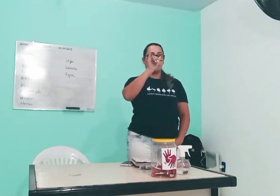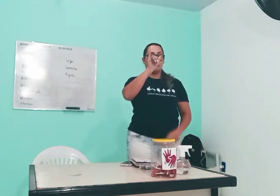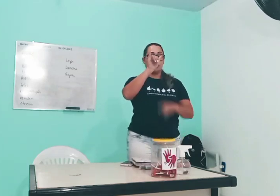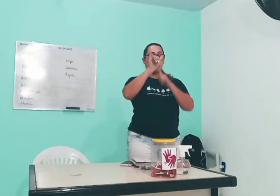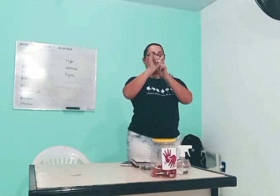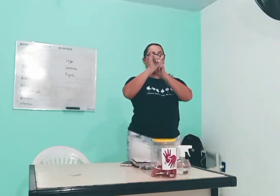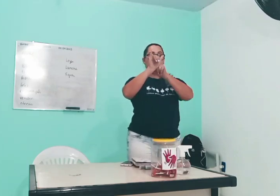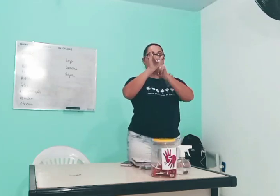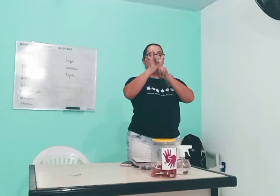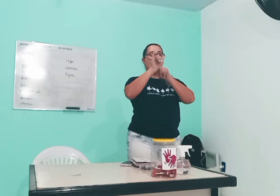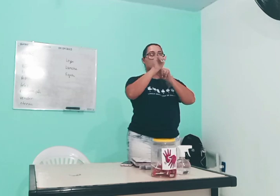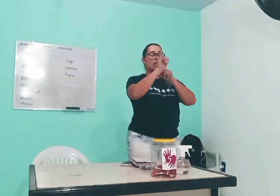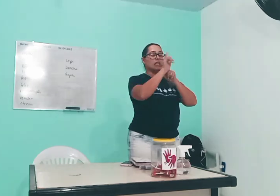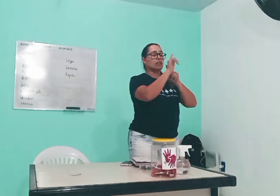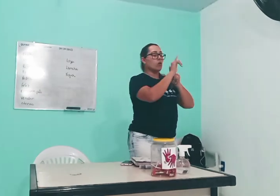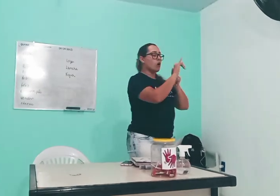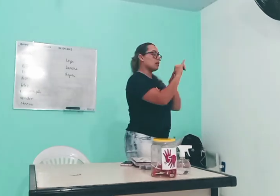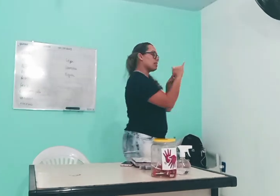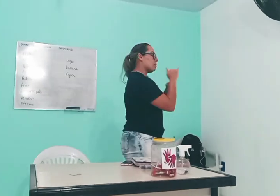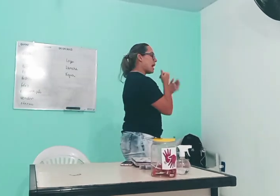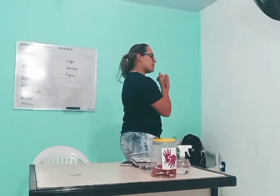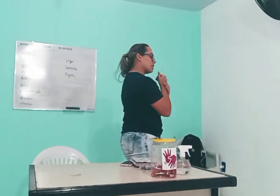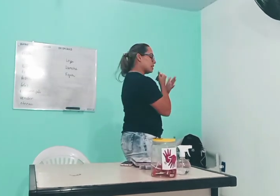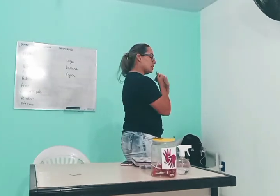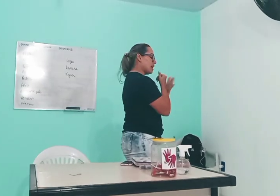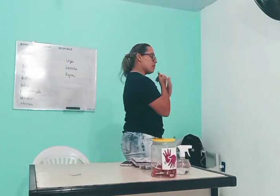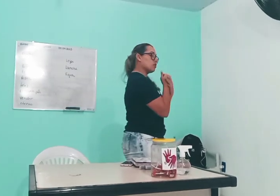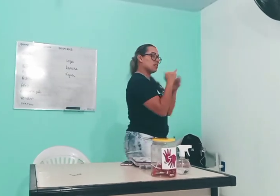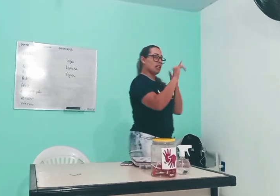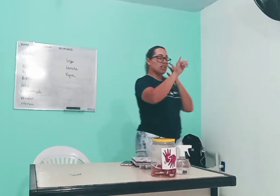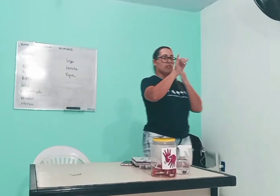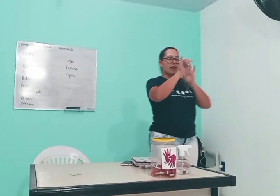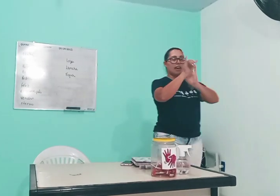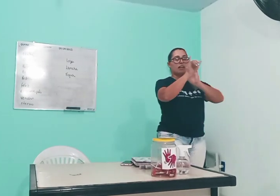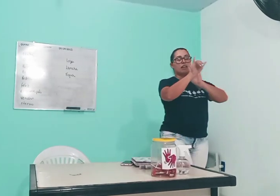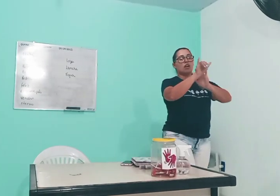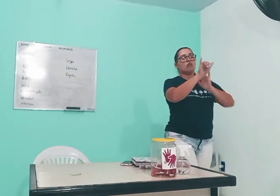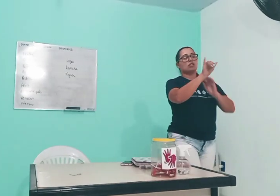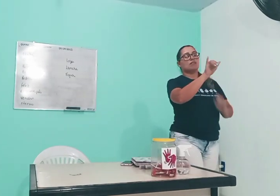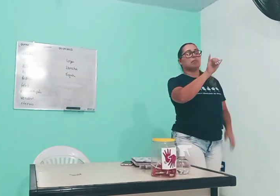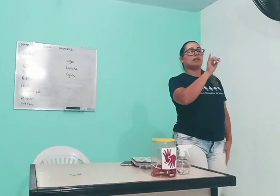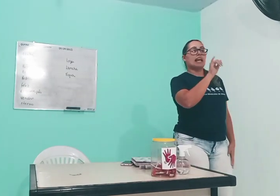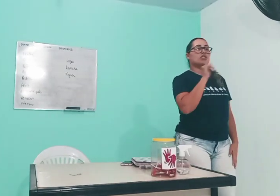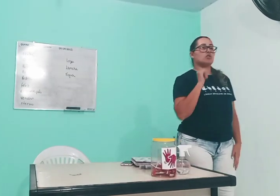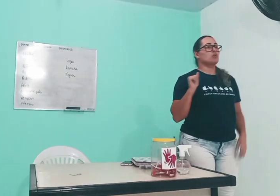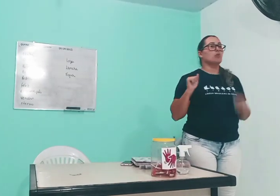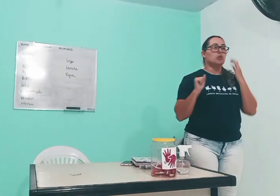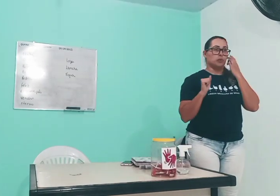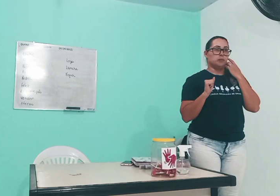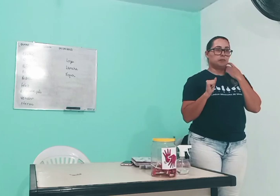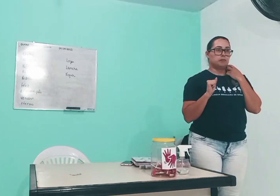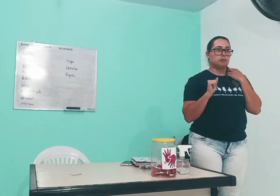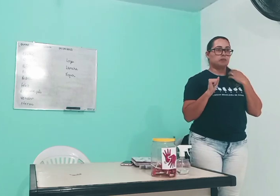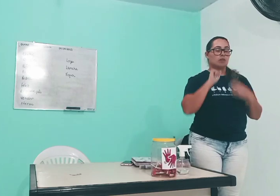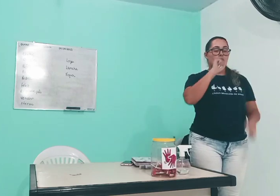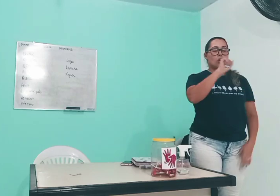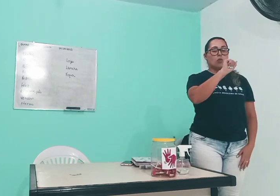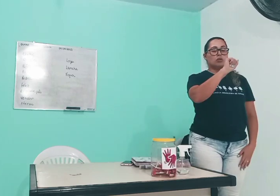Entendeu? Eu vejo essa parte. Então, como essa parte aqui é você que vê, você vai pintar de escuro. Quando